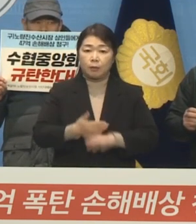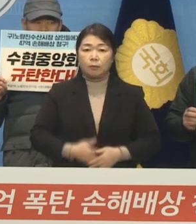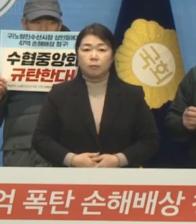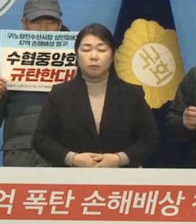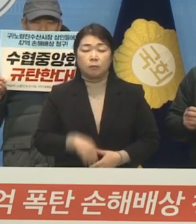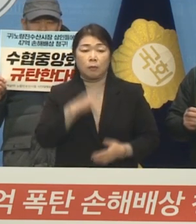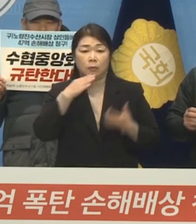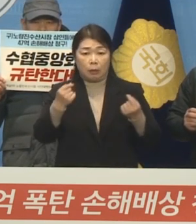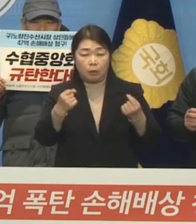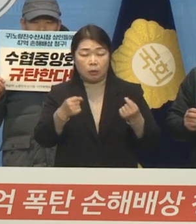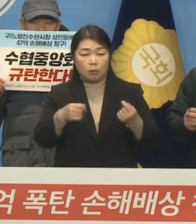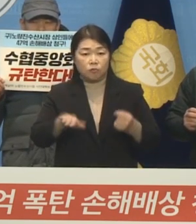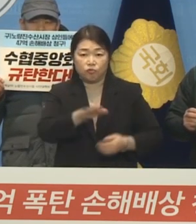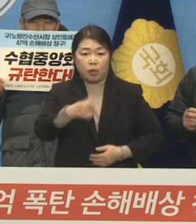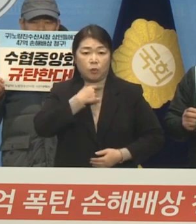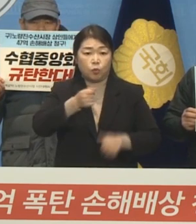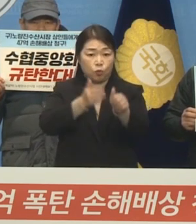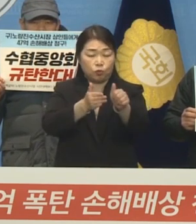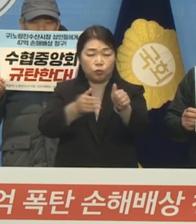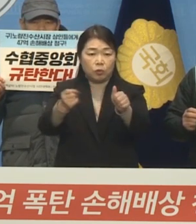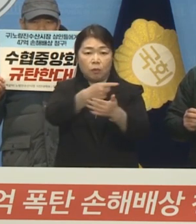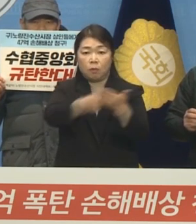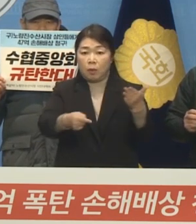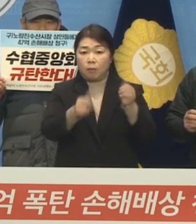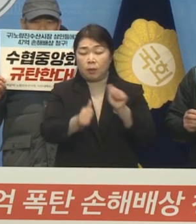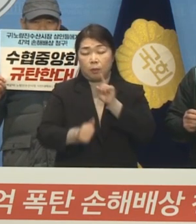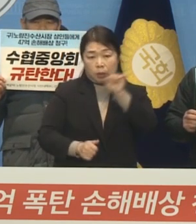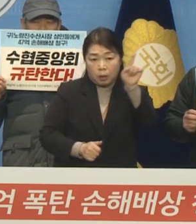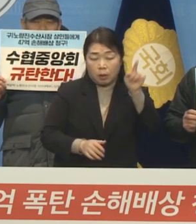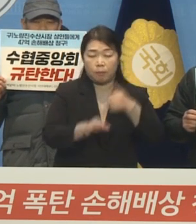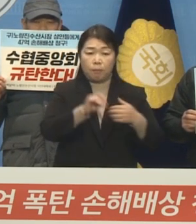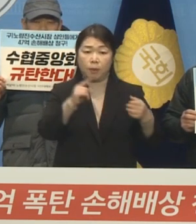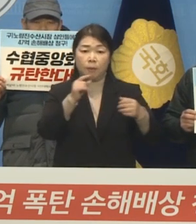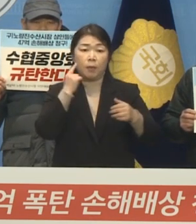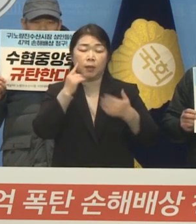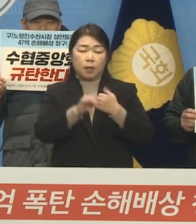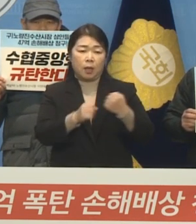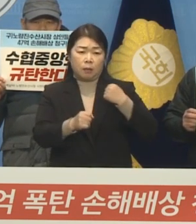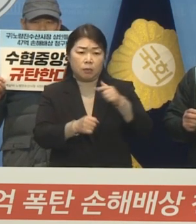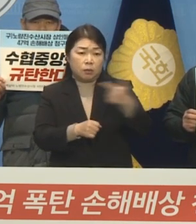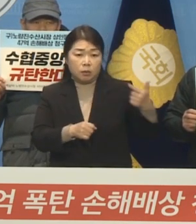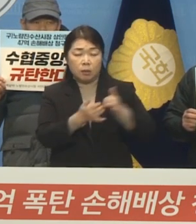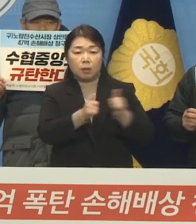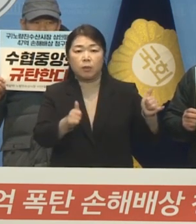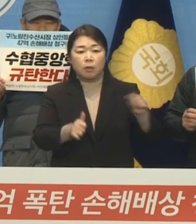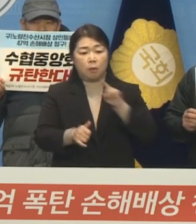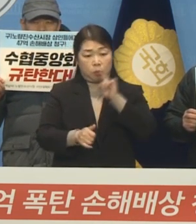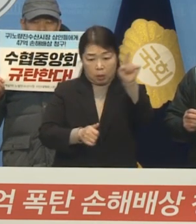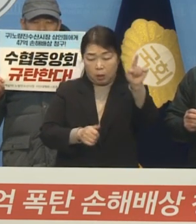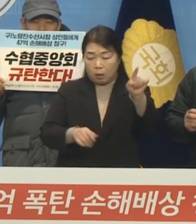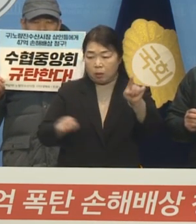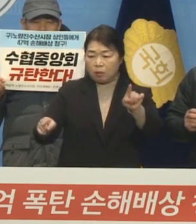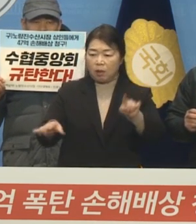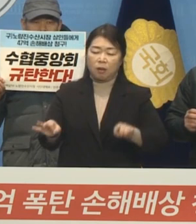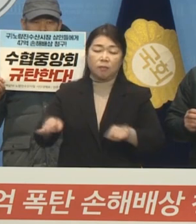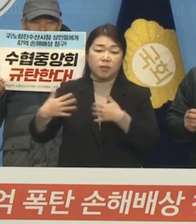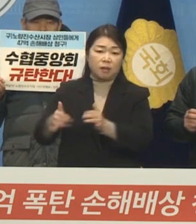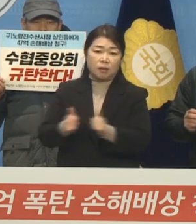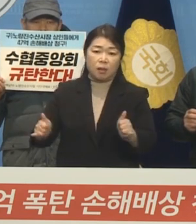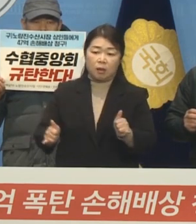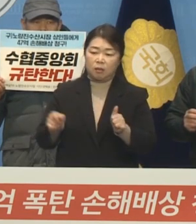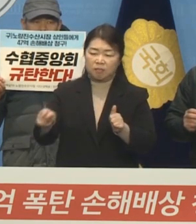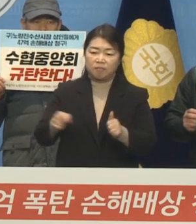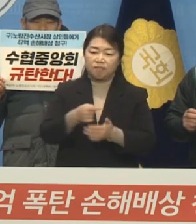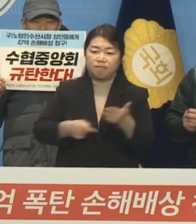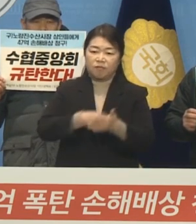당연한 요구, 손해배상, 강자들이 손해배상 청구를 이런 식으로 해서 조직을 깨뜨리고, 예전에